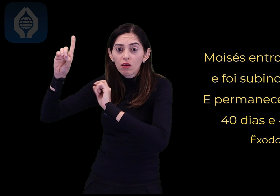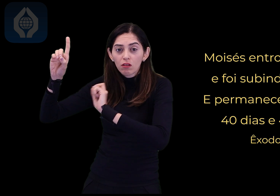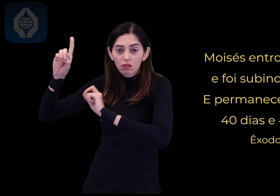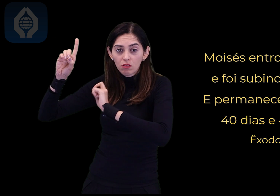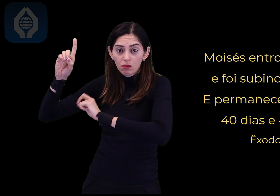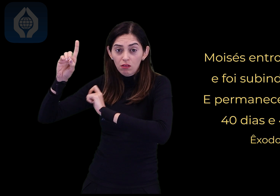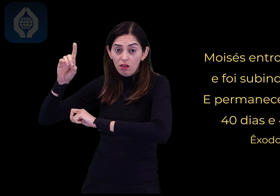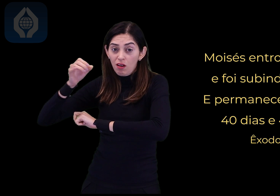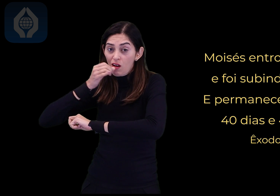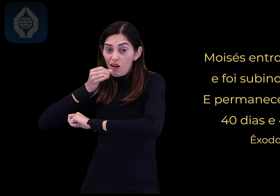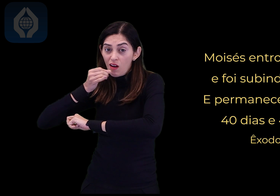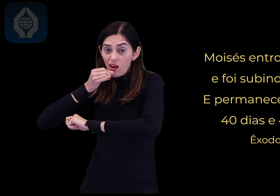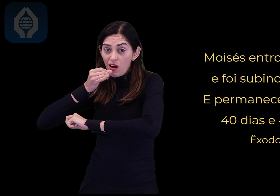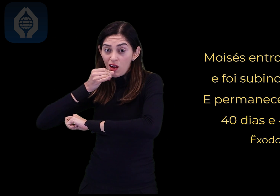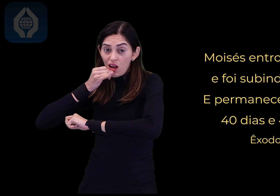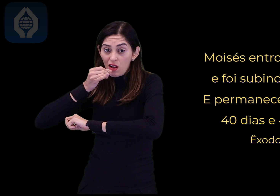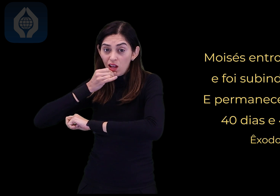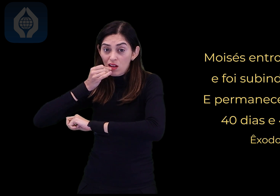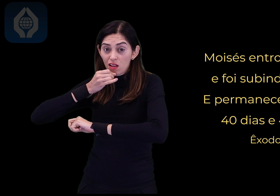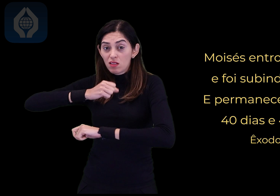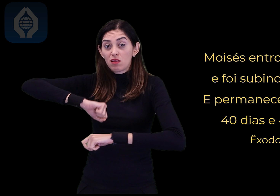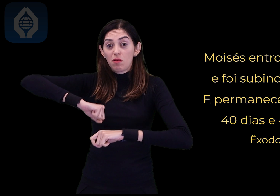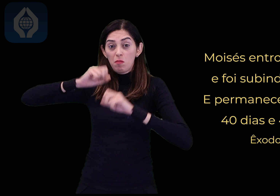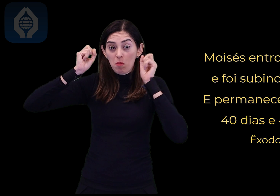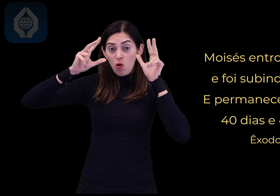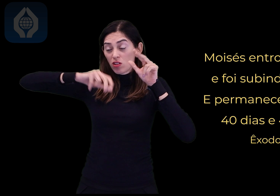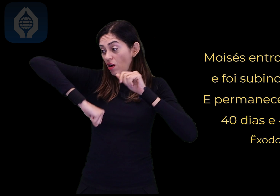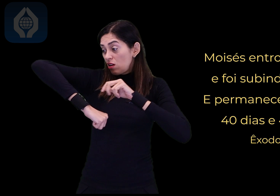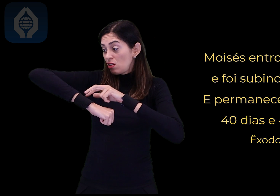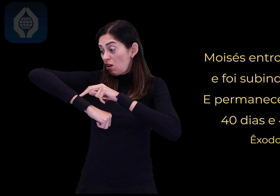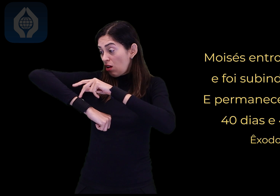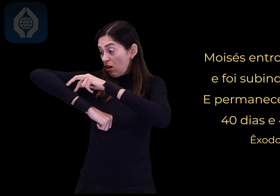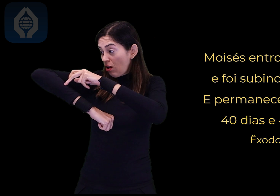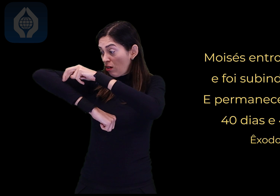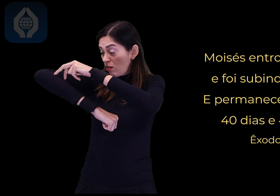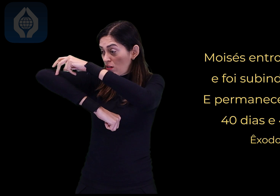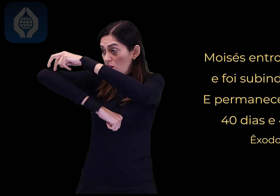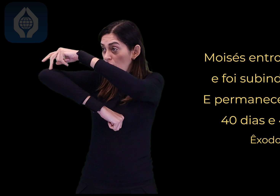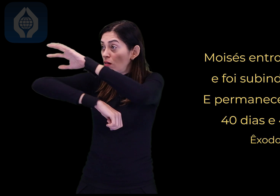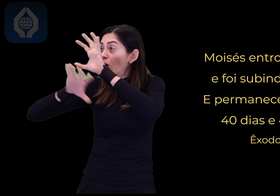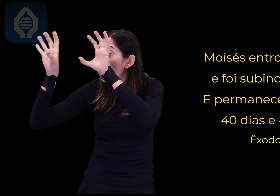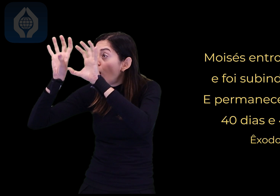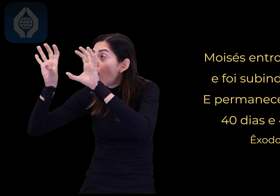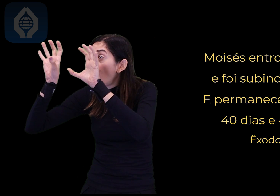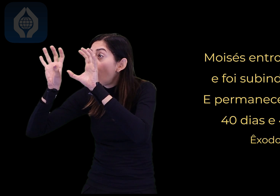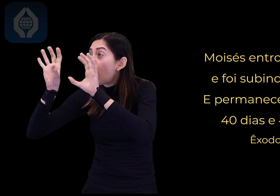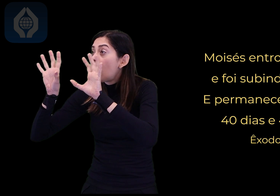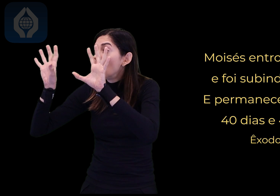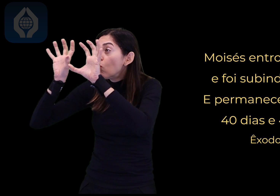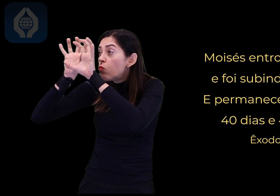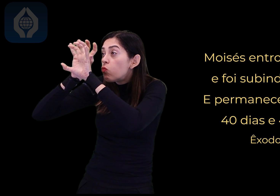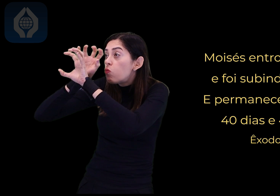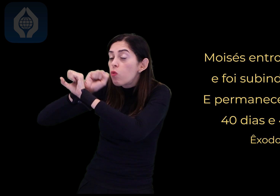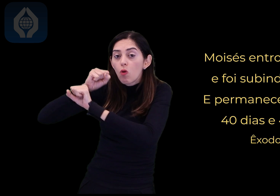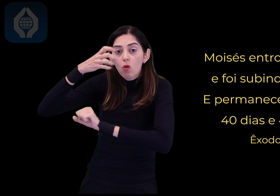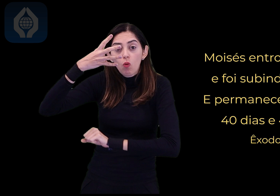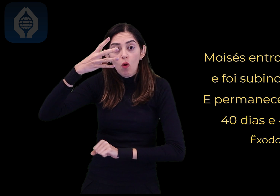monte, e permaneceu no monte 40 dias e 40 noites. Um